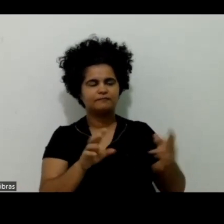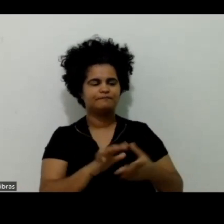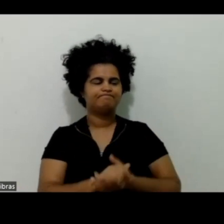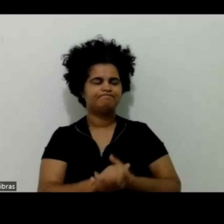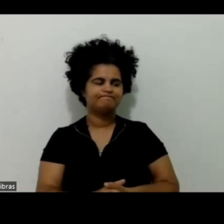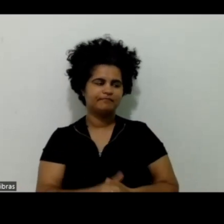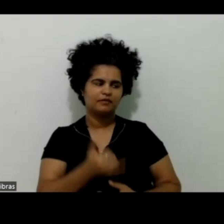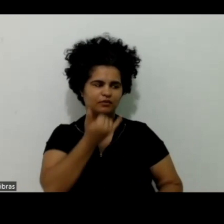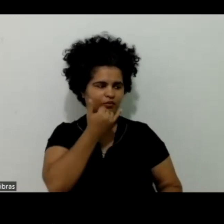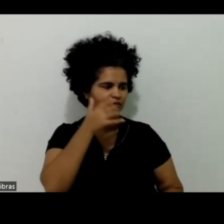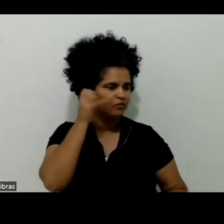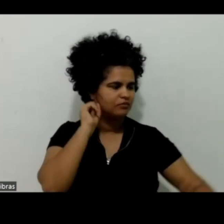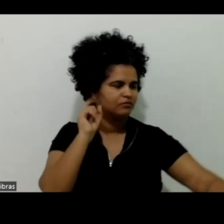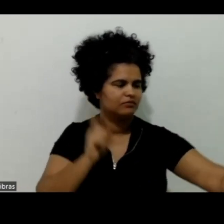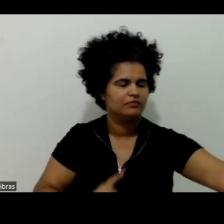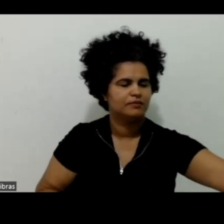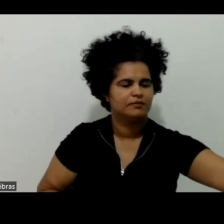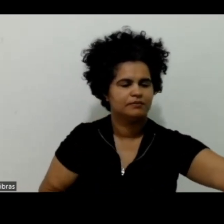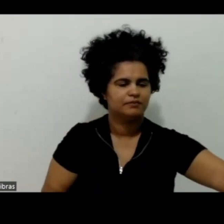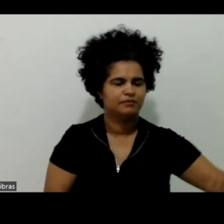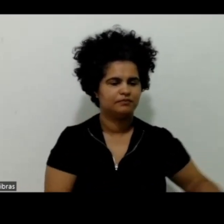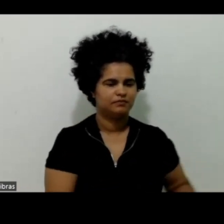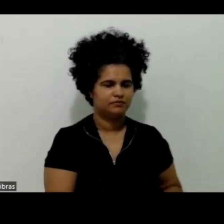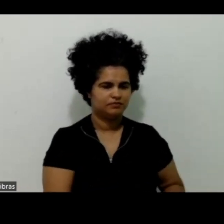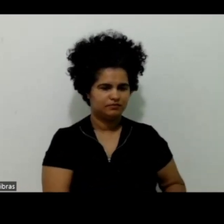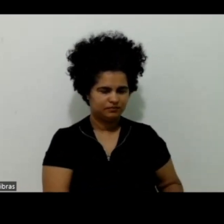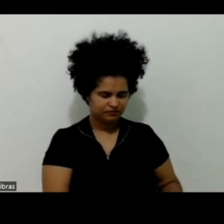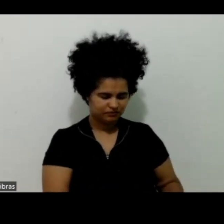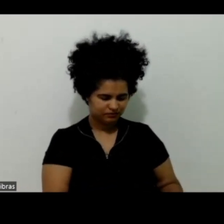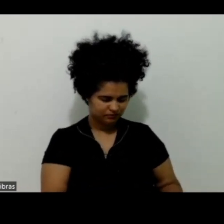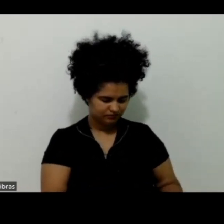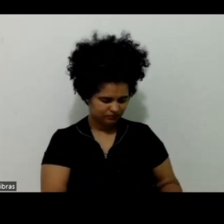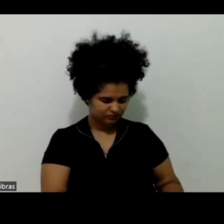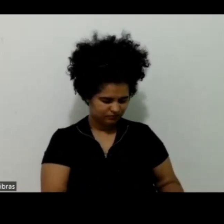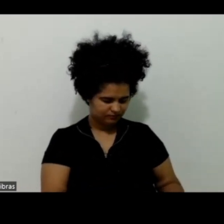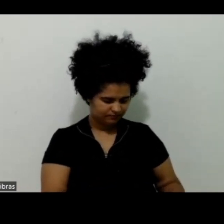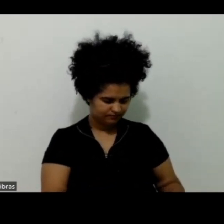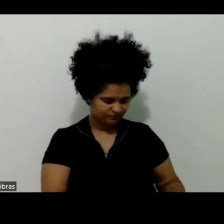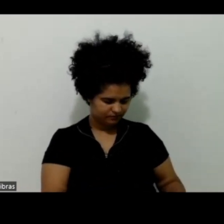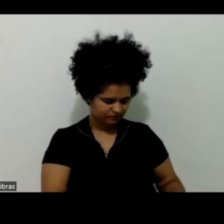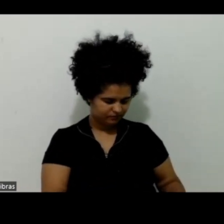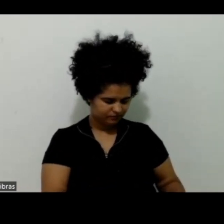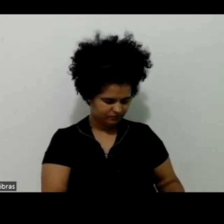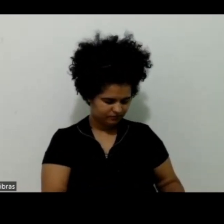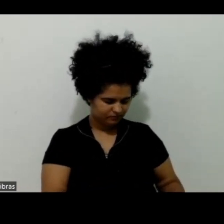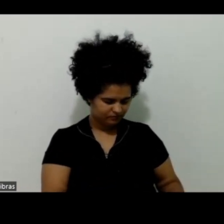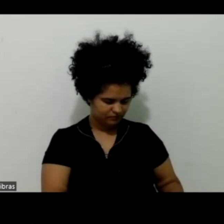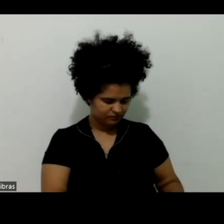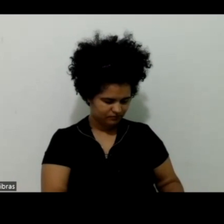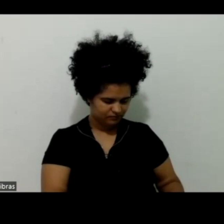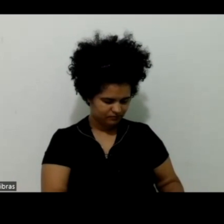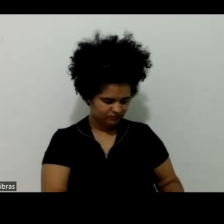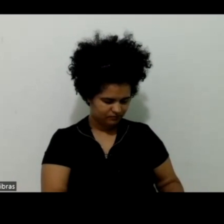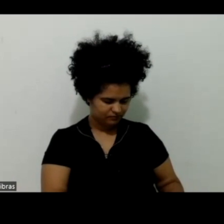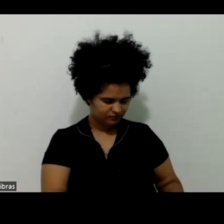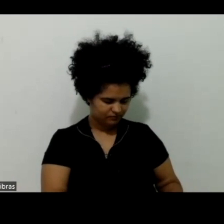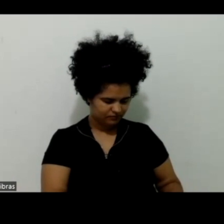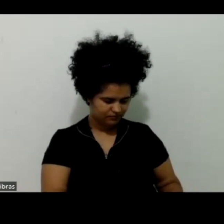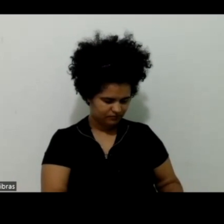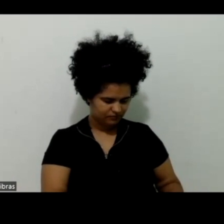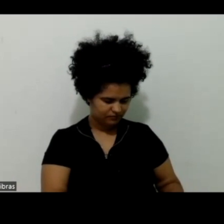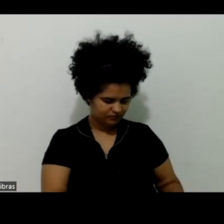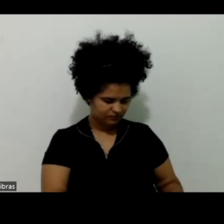no não lugar, né? A gente tem que radicalizar o debate em todos os núcleos, né, de fundamentação, em todos os conteúdos